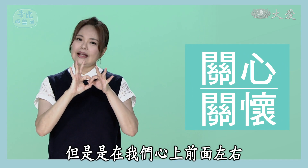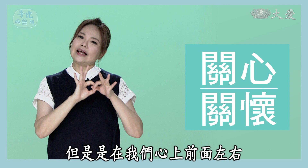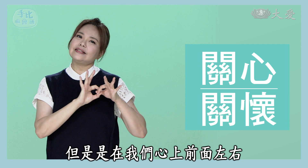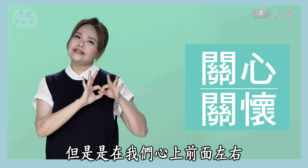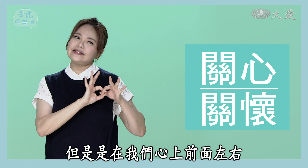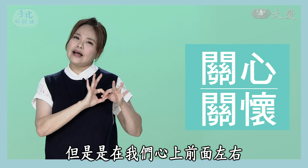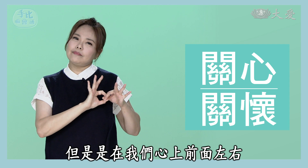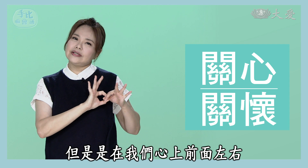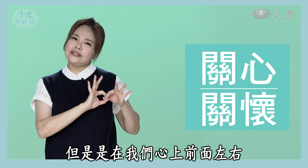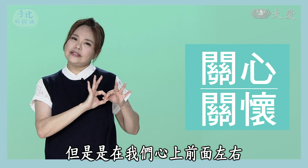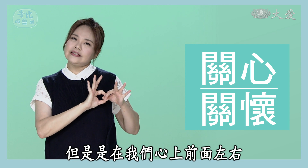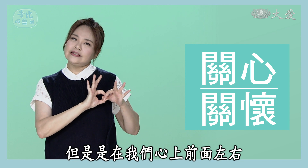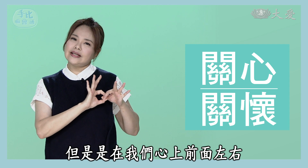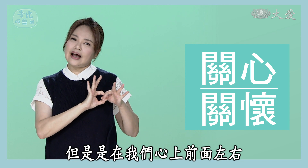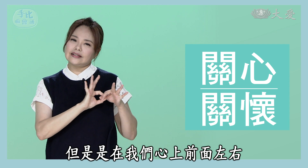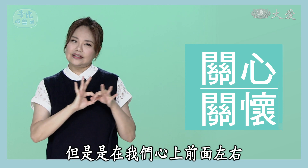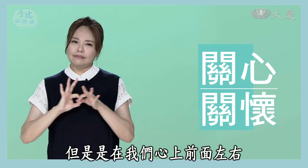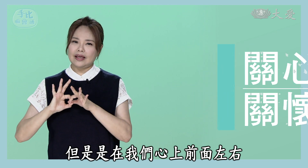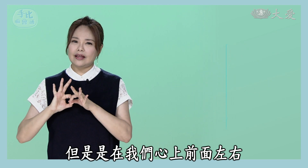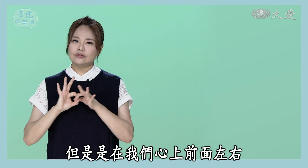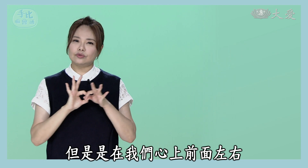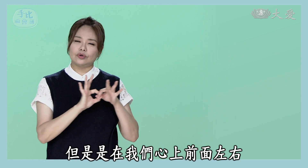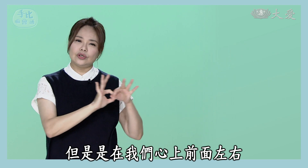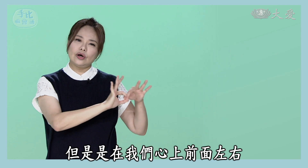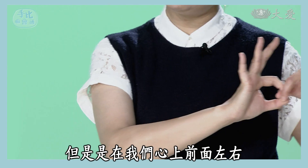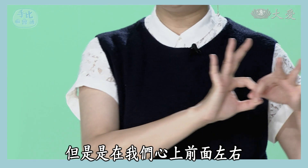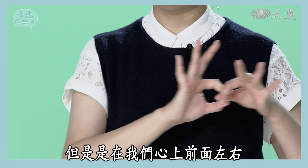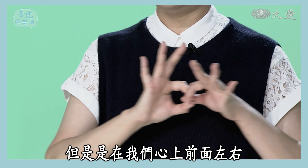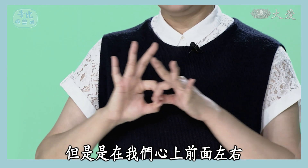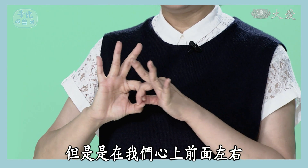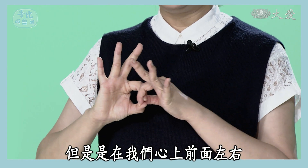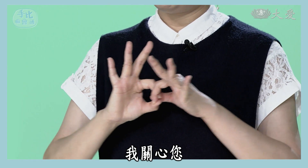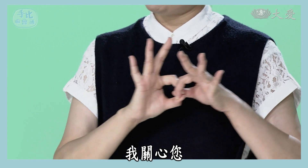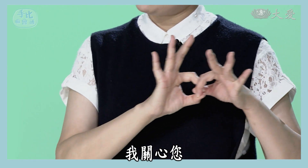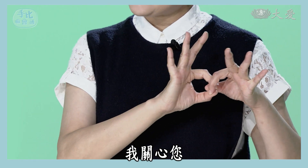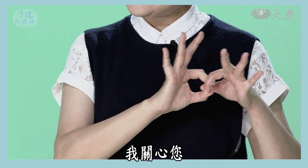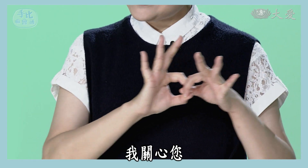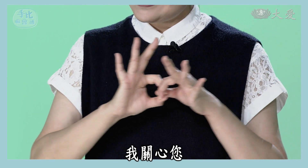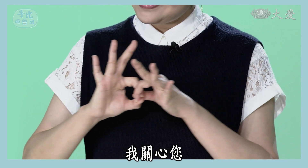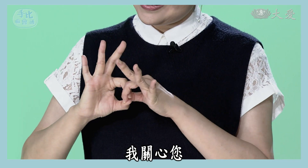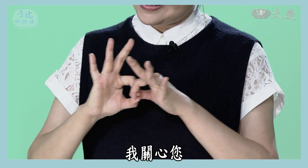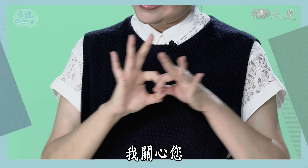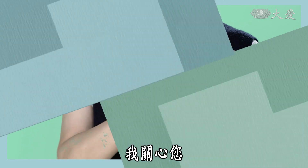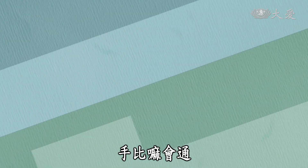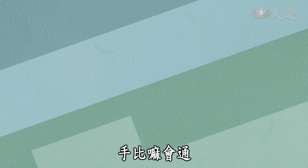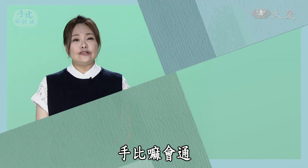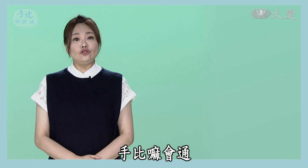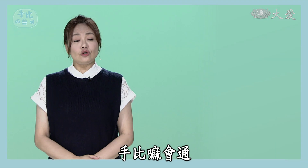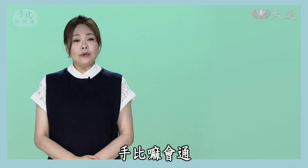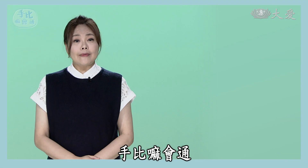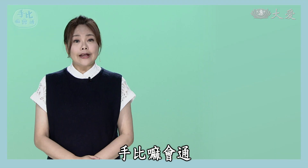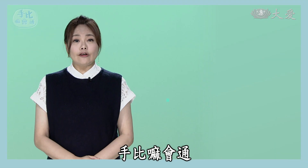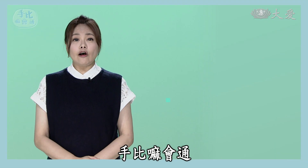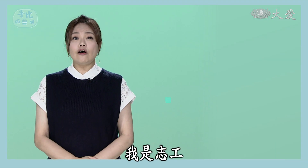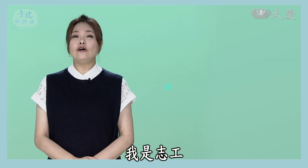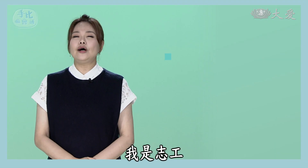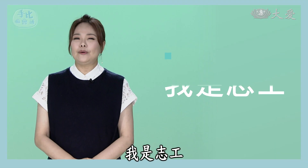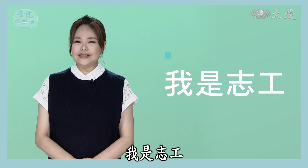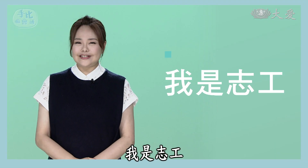是是在我们心上，前面左右，我关心你。丘比买通，我是志